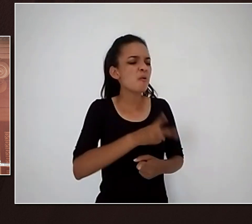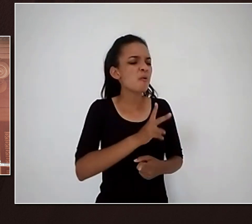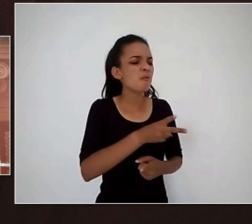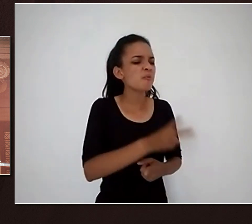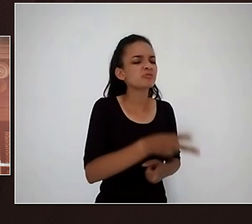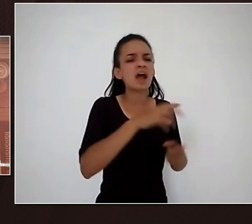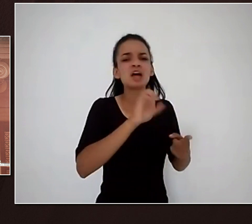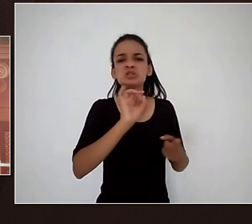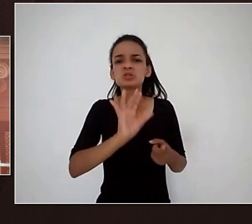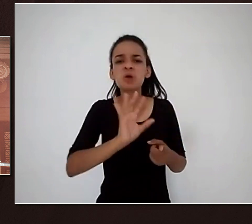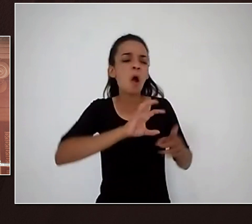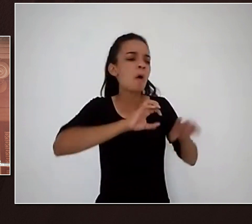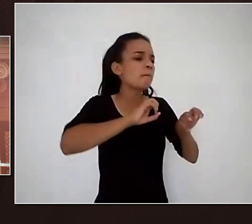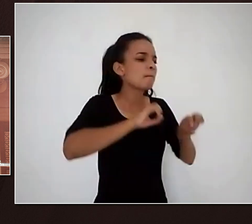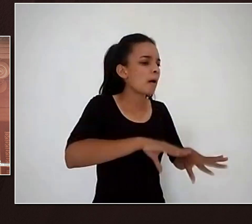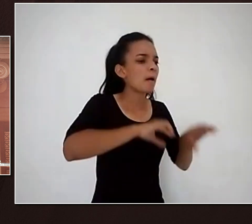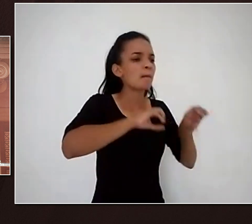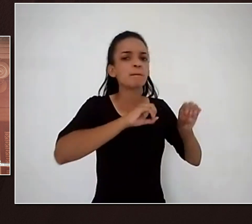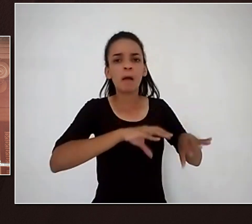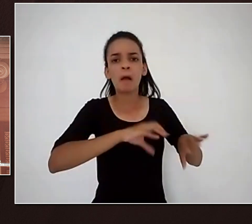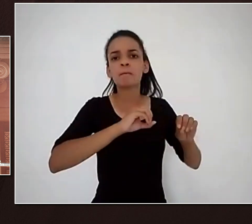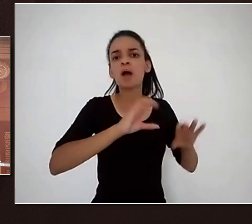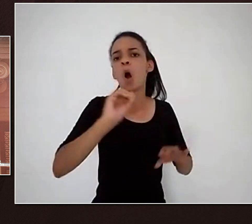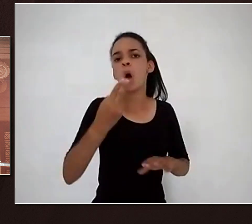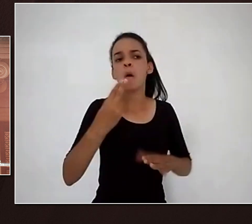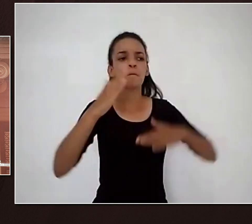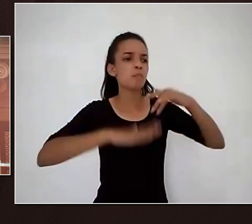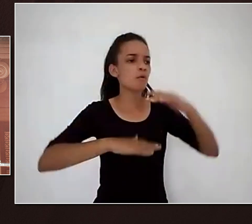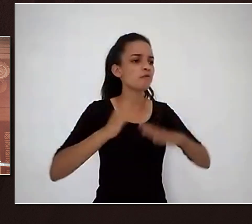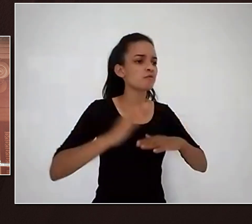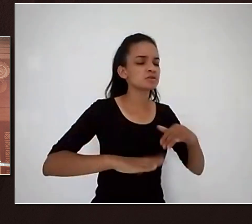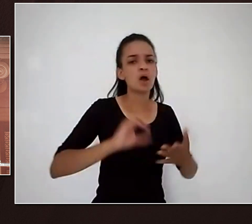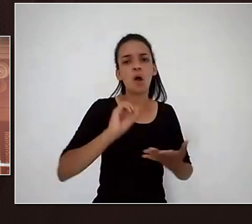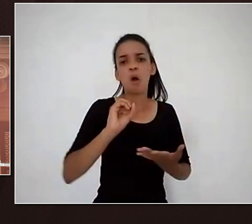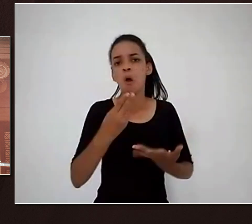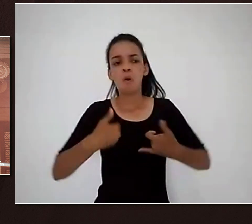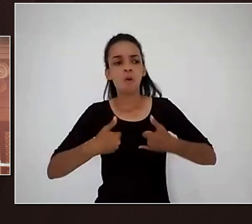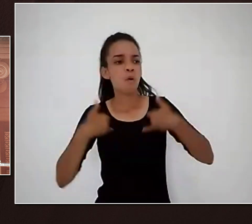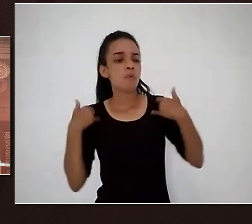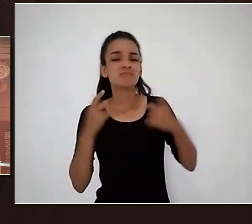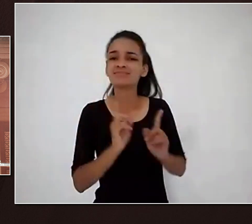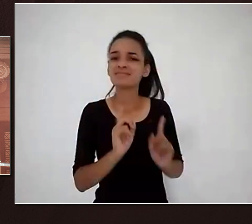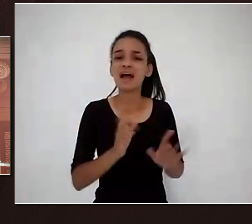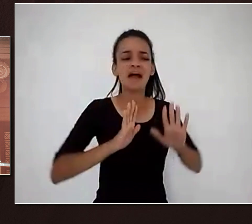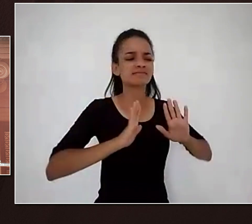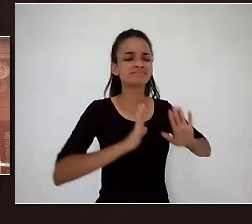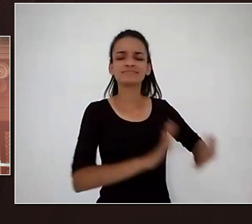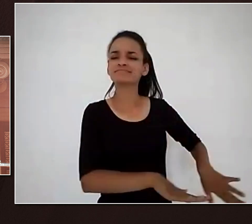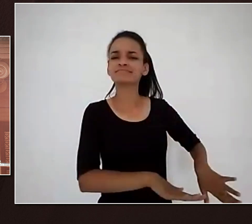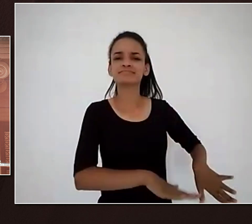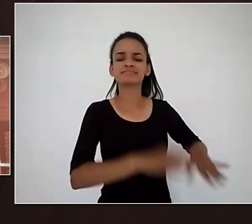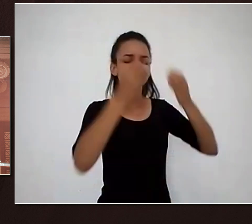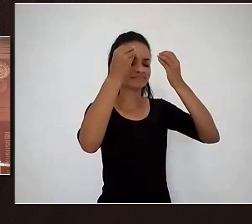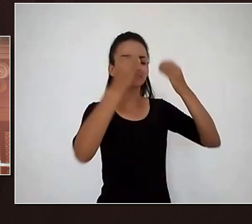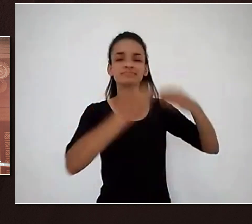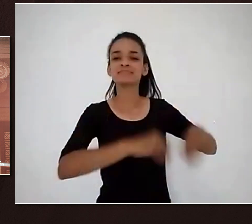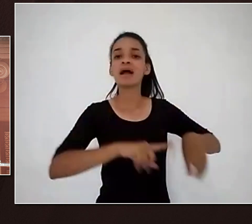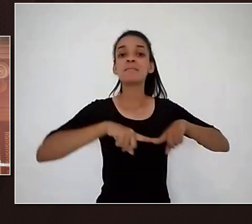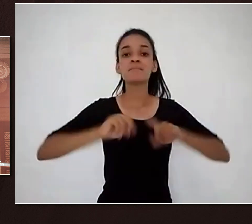né, de ofícios? Mas nós queremos a realidade. Então, queridos irmãos, vamos voltar todos para